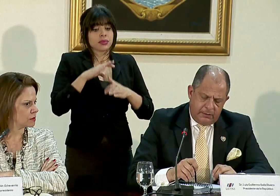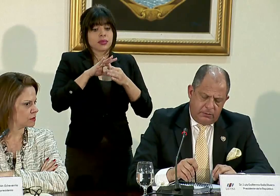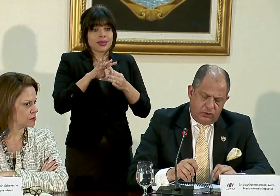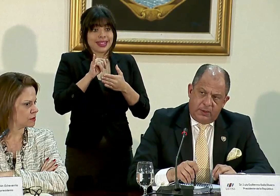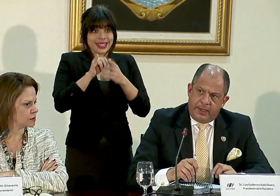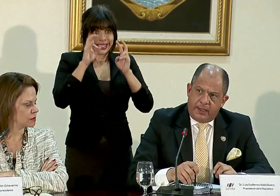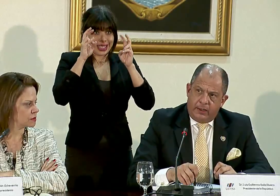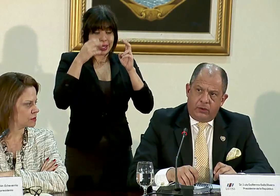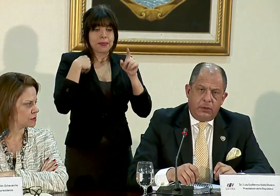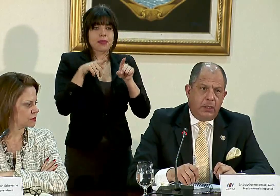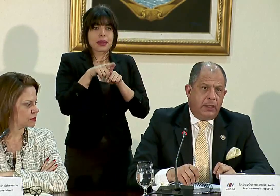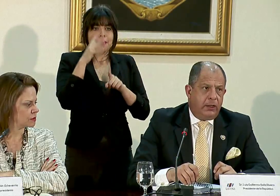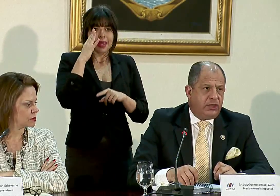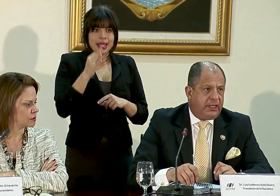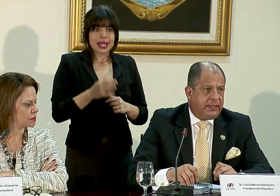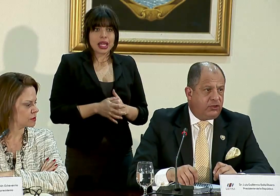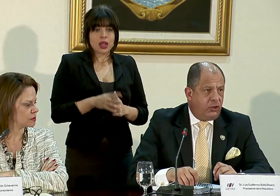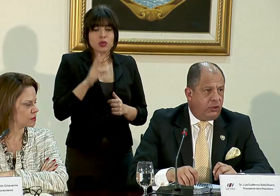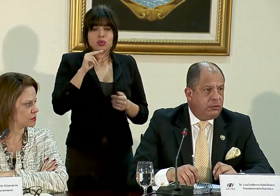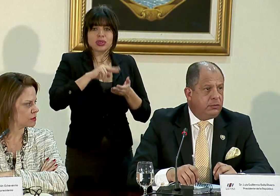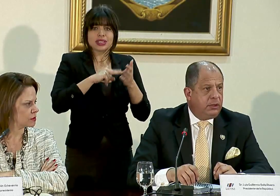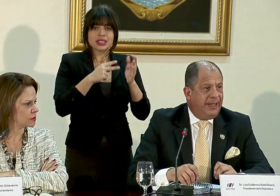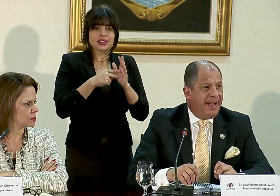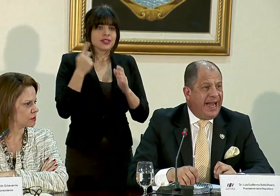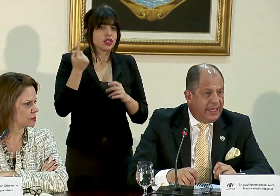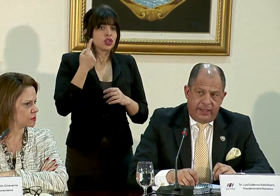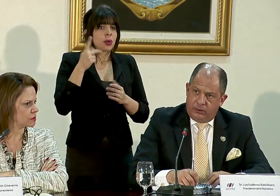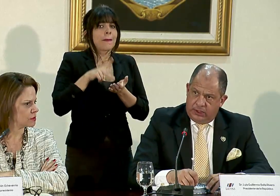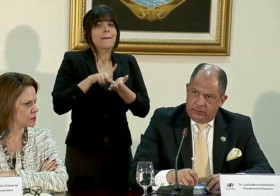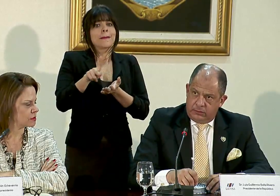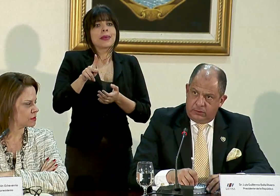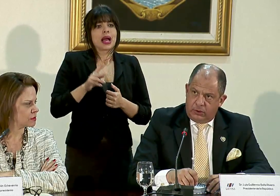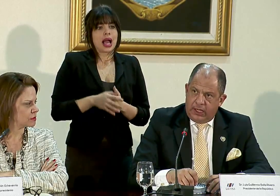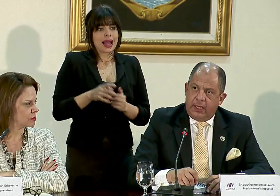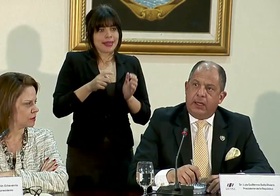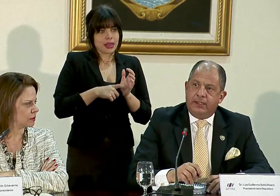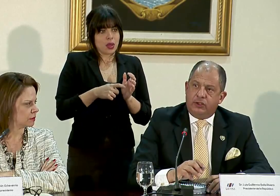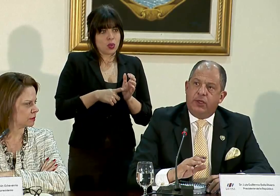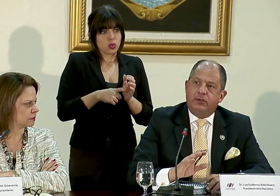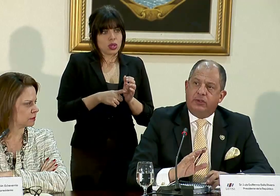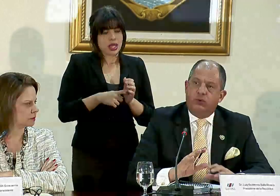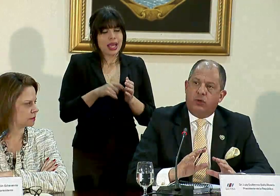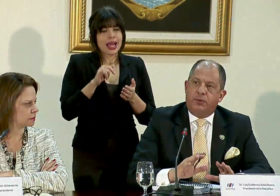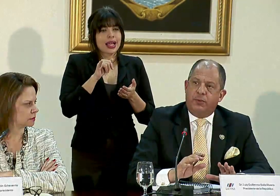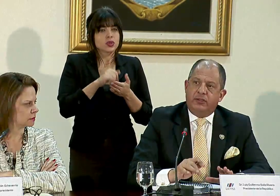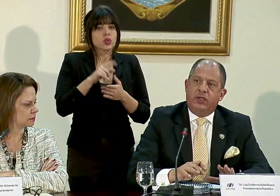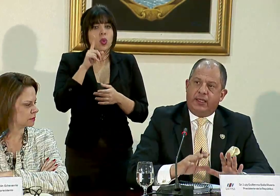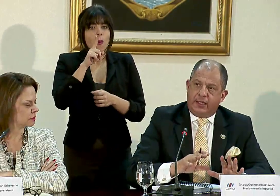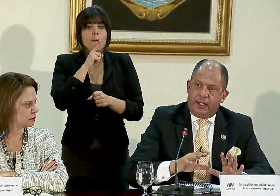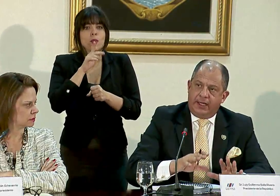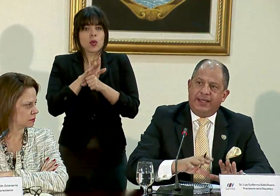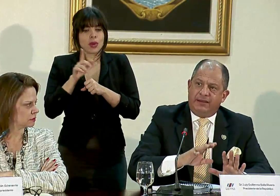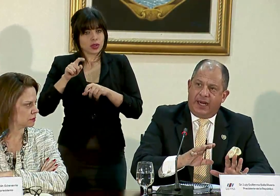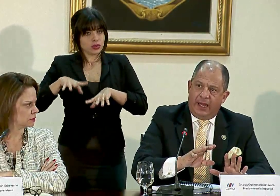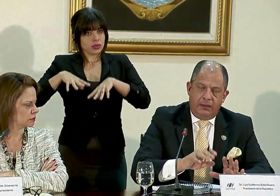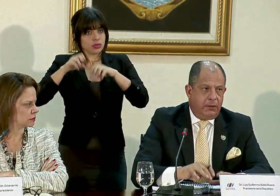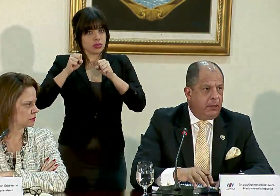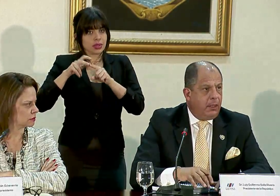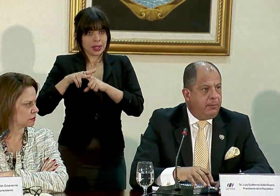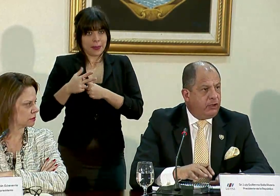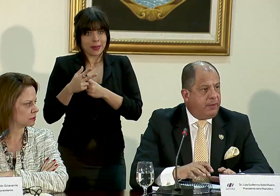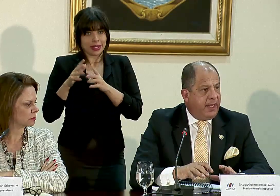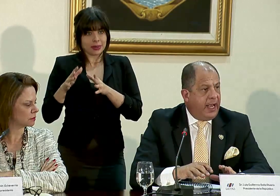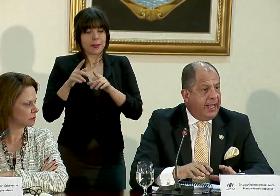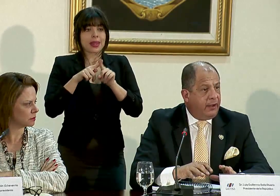este tema yo también creo que no se trata solo de pagar la deuda yo creo que eso es un compromiso que hay que adquirir de entrada